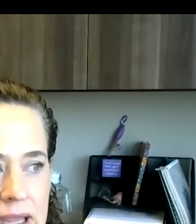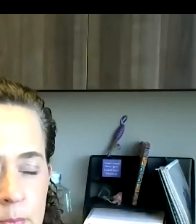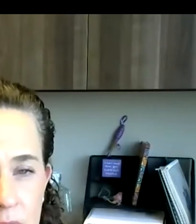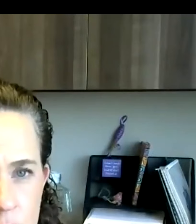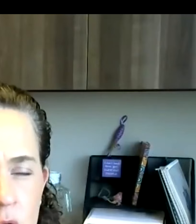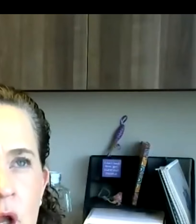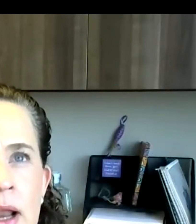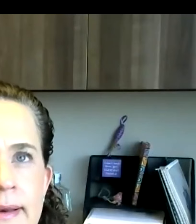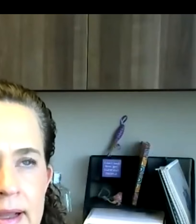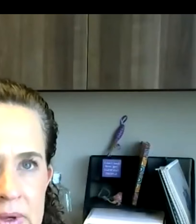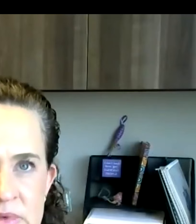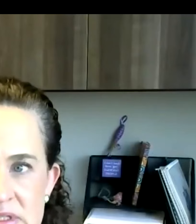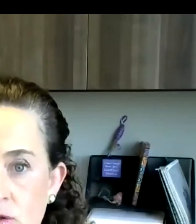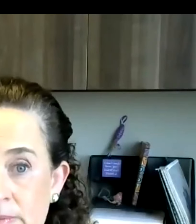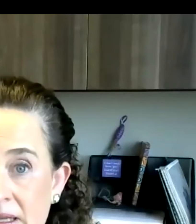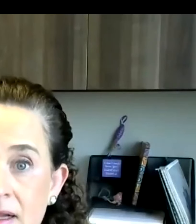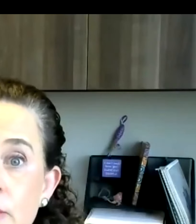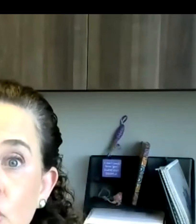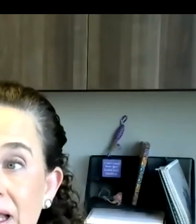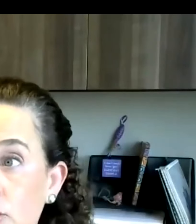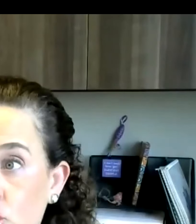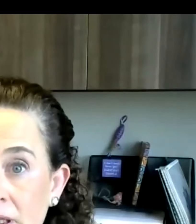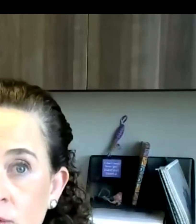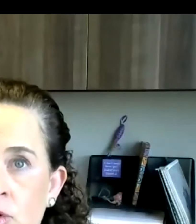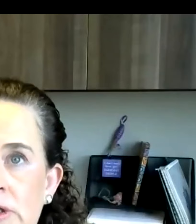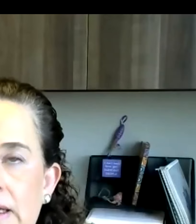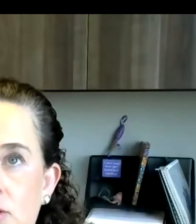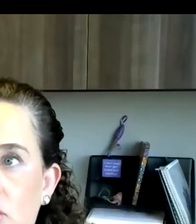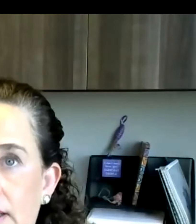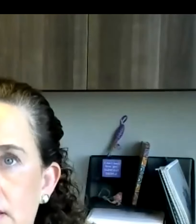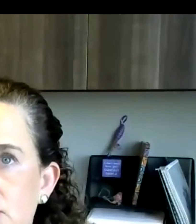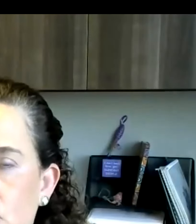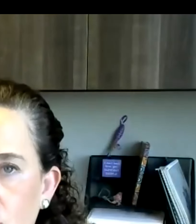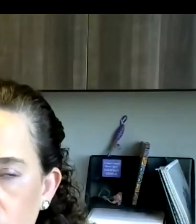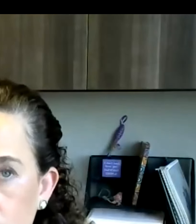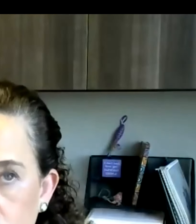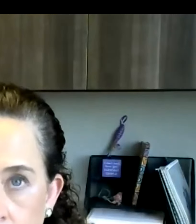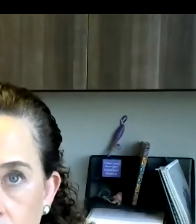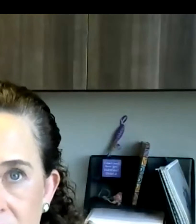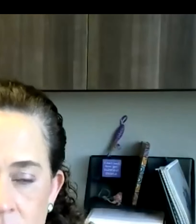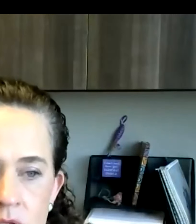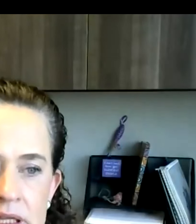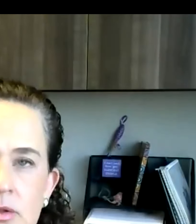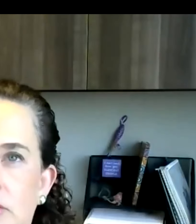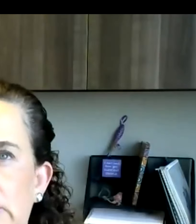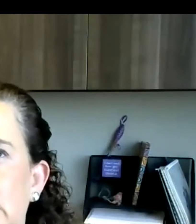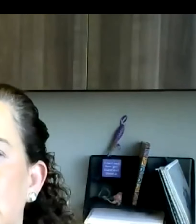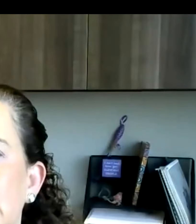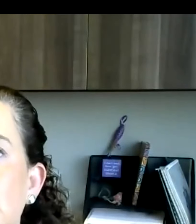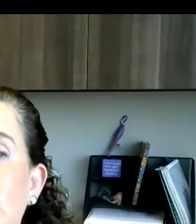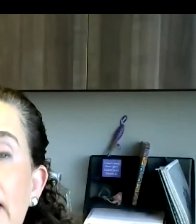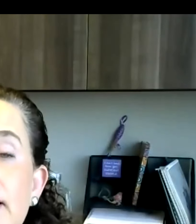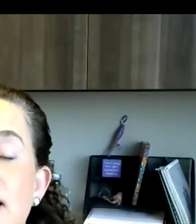decíamos que puedo recabar mis datos de manera remota, no tener un contacto de inicio, un contacto directo con